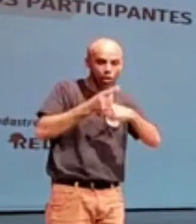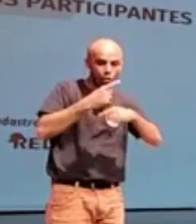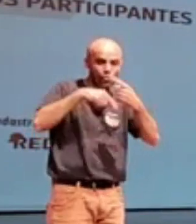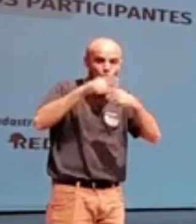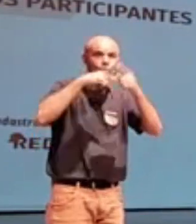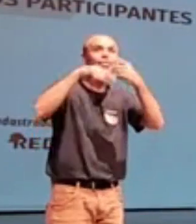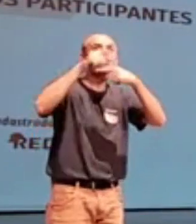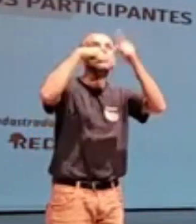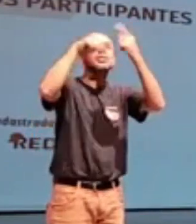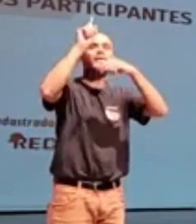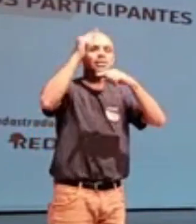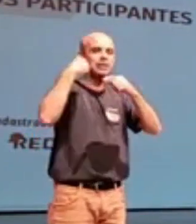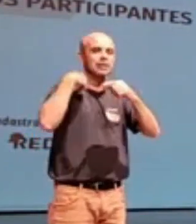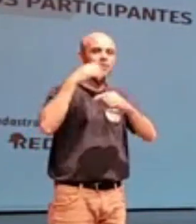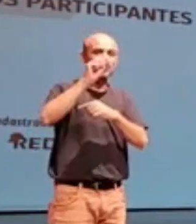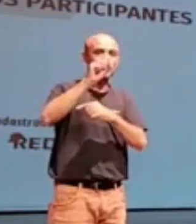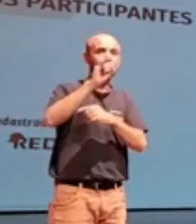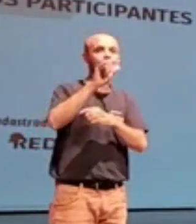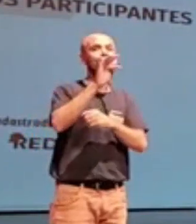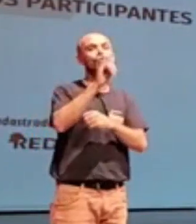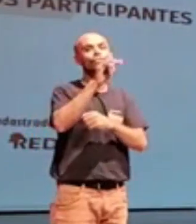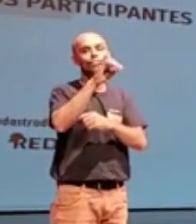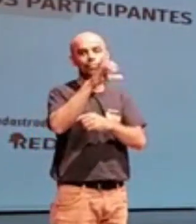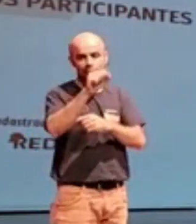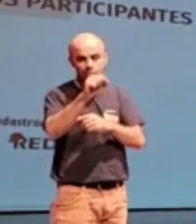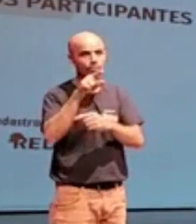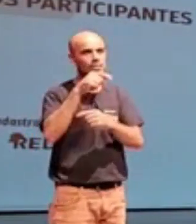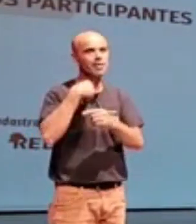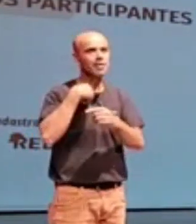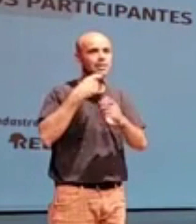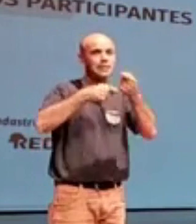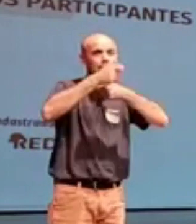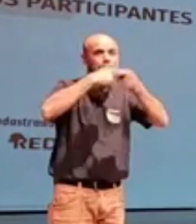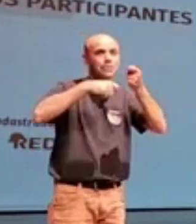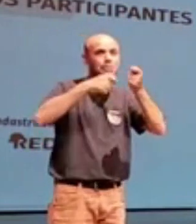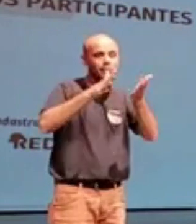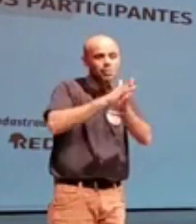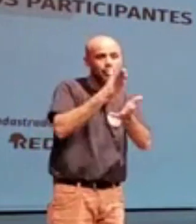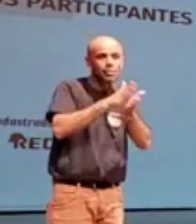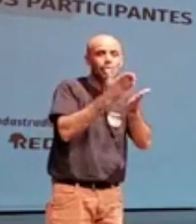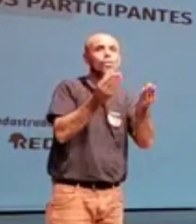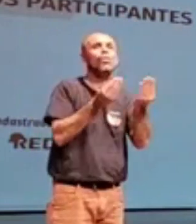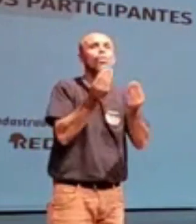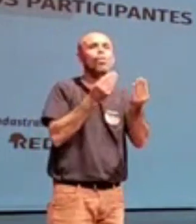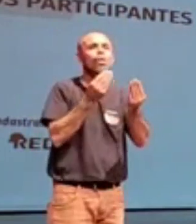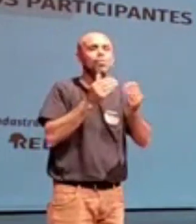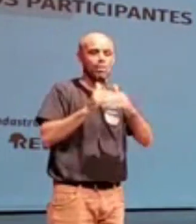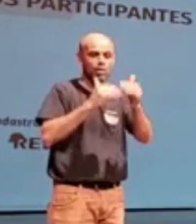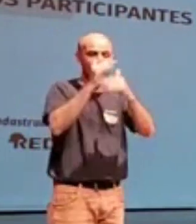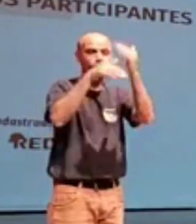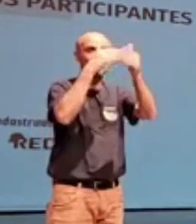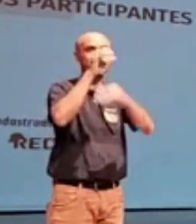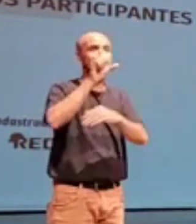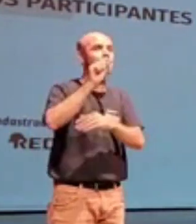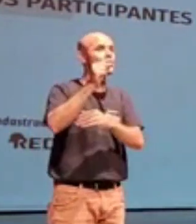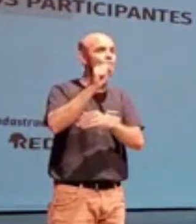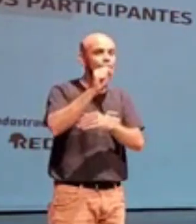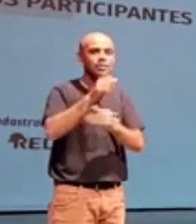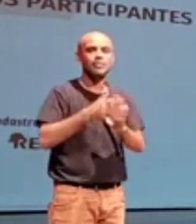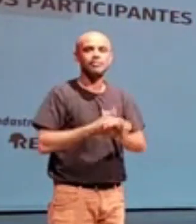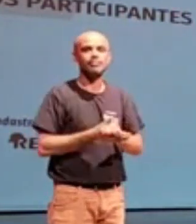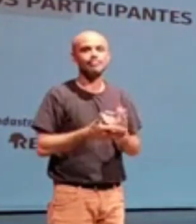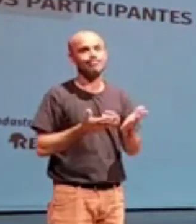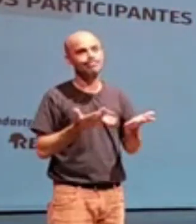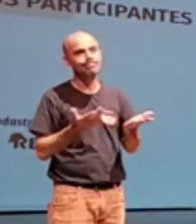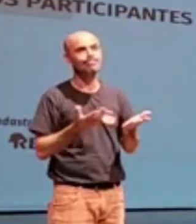com baixo nível socioeconômico e observaram como que evoluía a sífilis, né? Mas só tinha penicilina, né? E